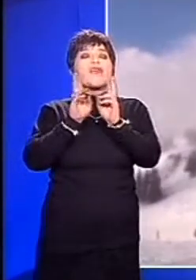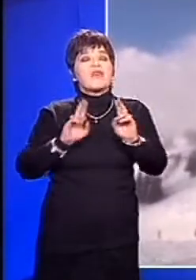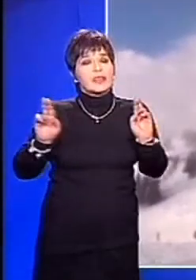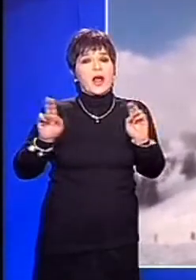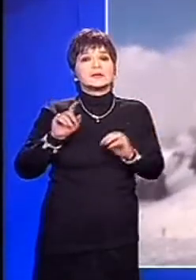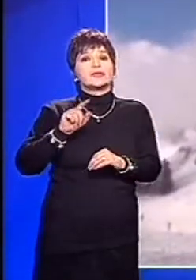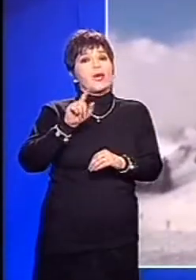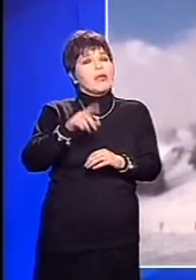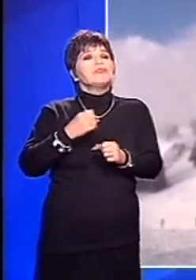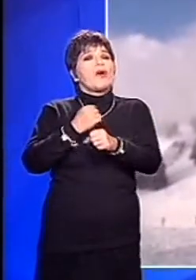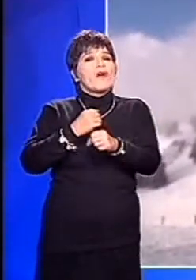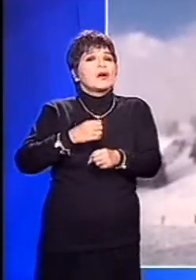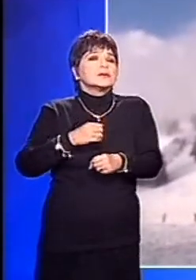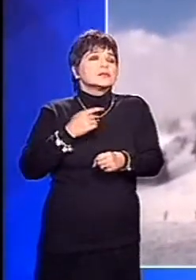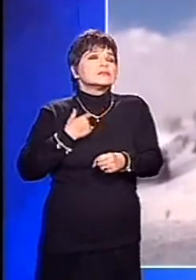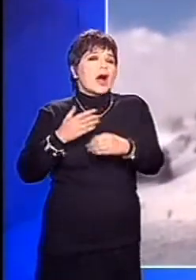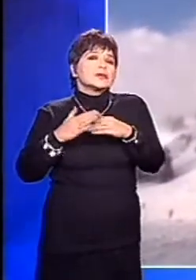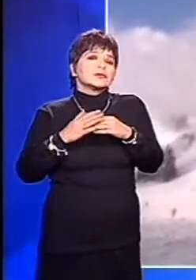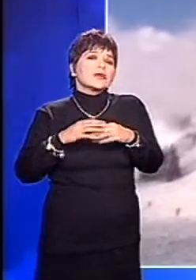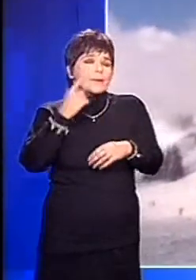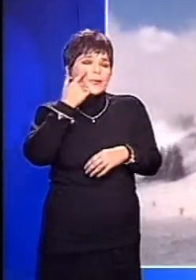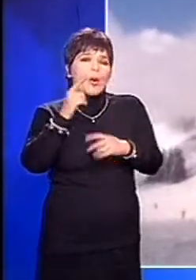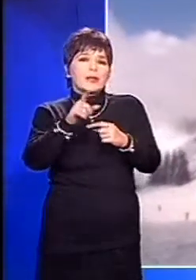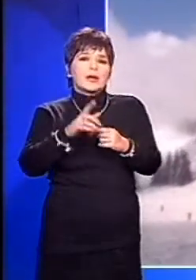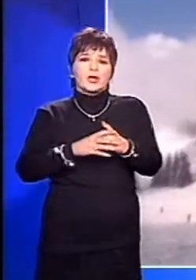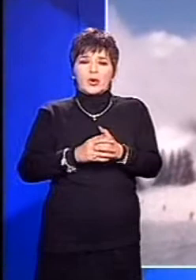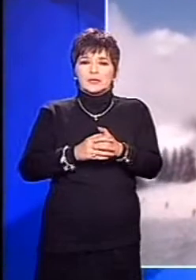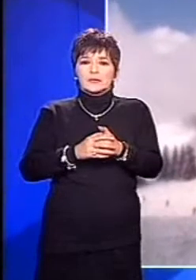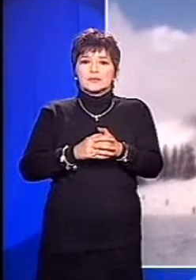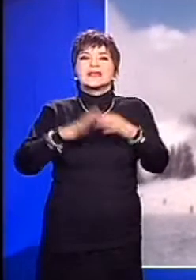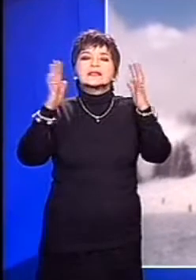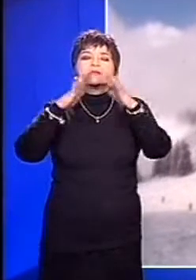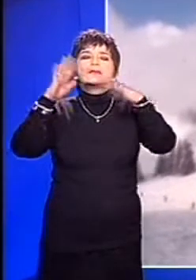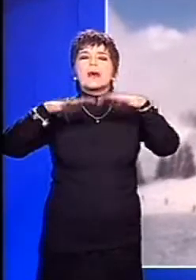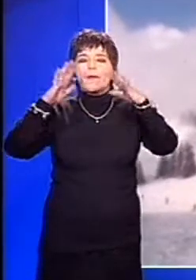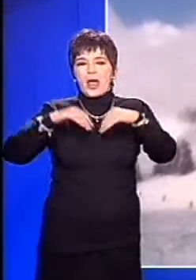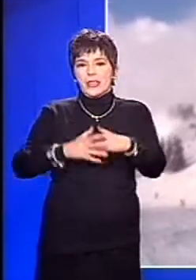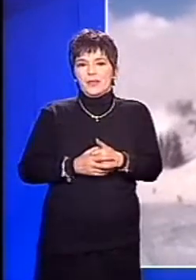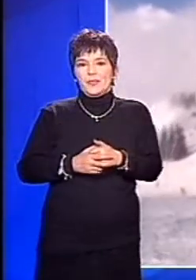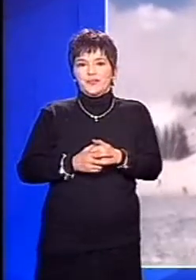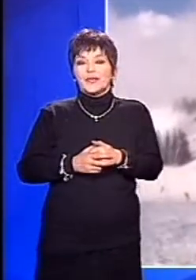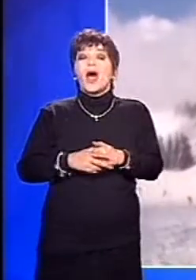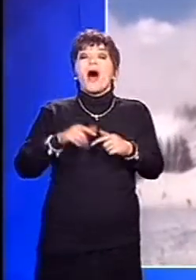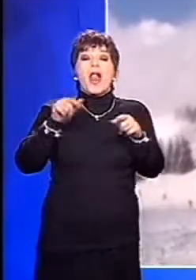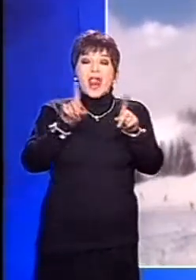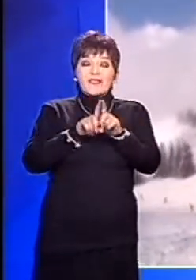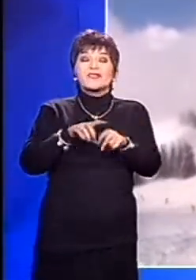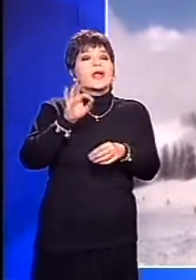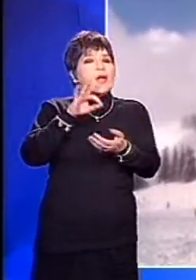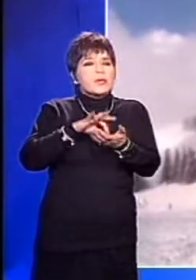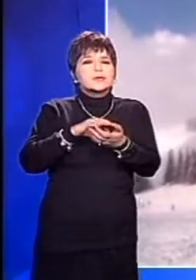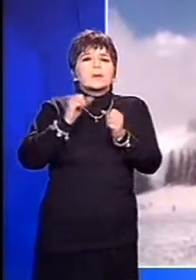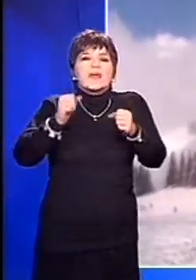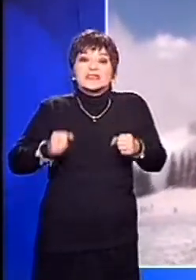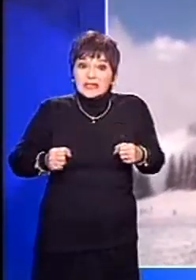reușit în iarna aceasta să-i pun mai mult spre probele și pe unul dintre ei chiar să-l nordice. A reușit în iarna aceasta să-i pun și pe fără niciun fel de reține, pe